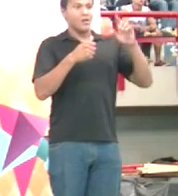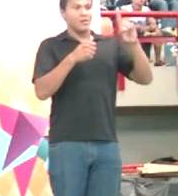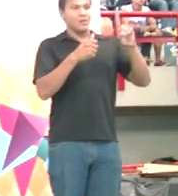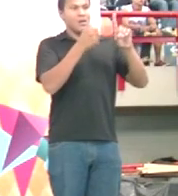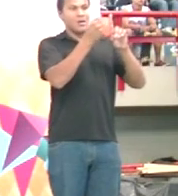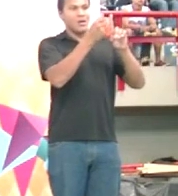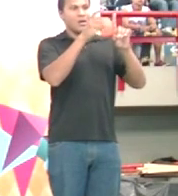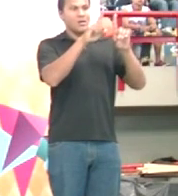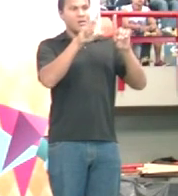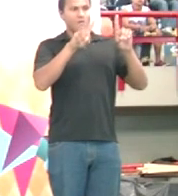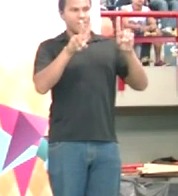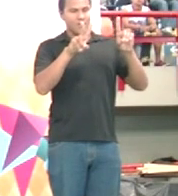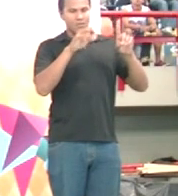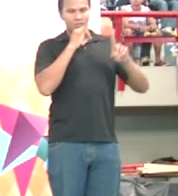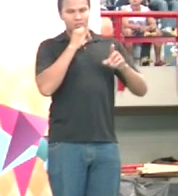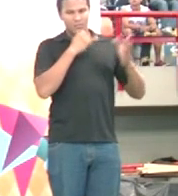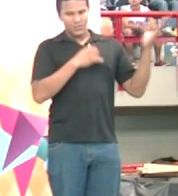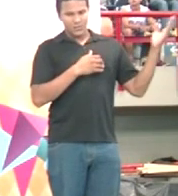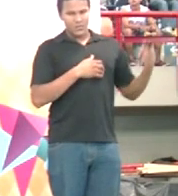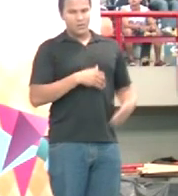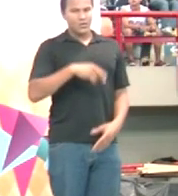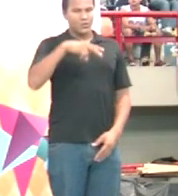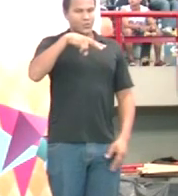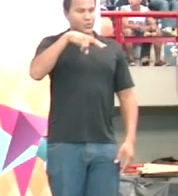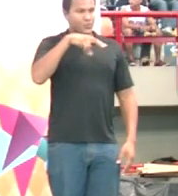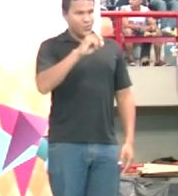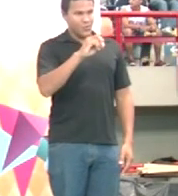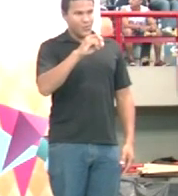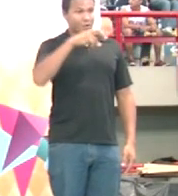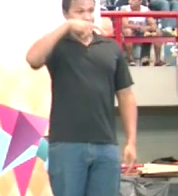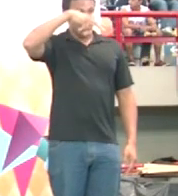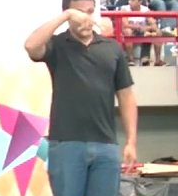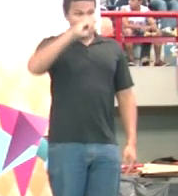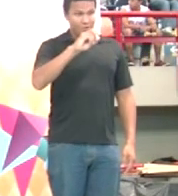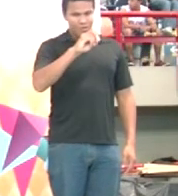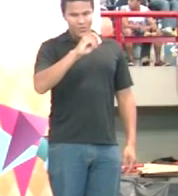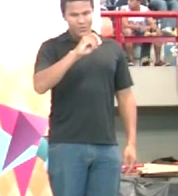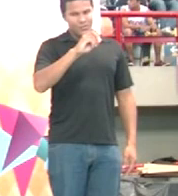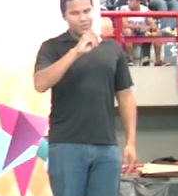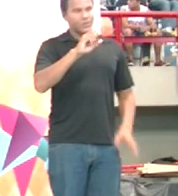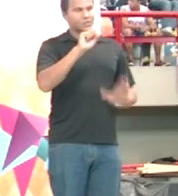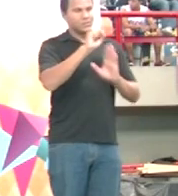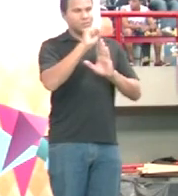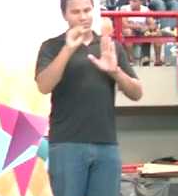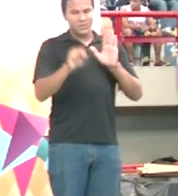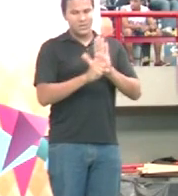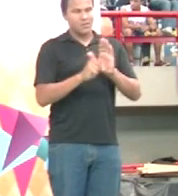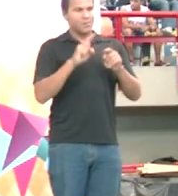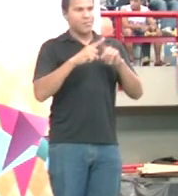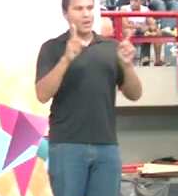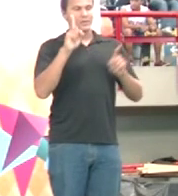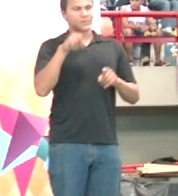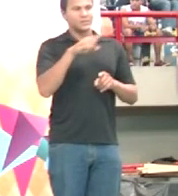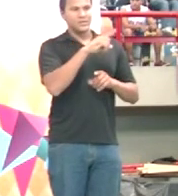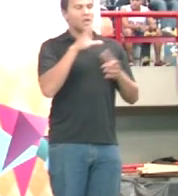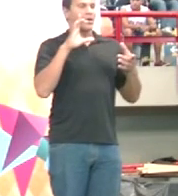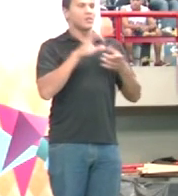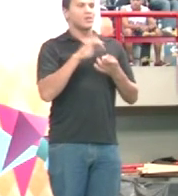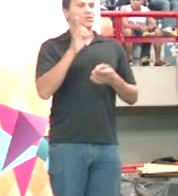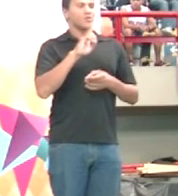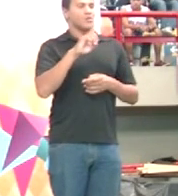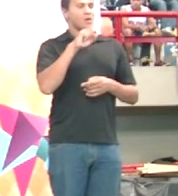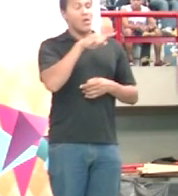no século atual, que é um conector, mas a gente não pode chamar isso de conector, ele é chamado adjunto adverbial de